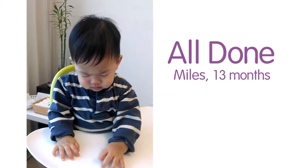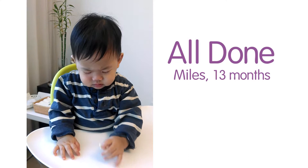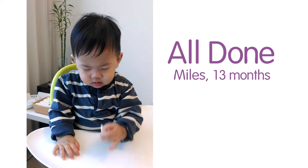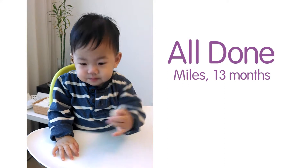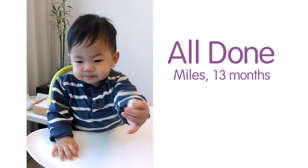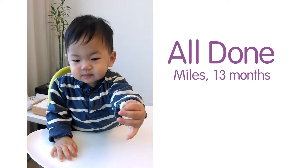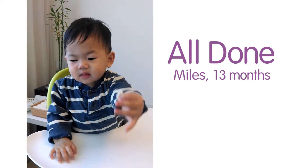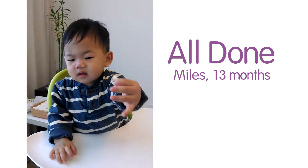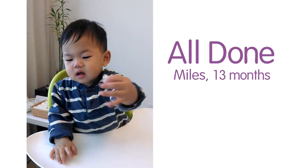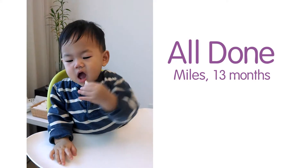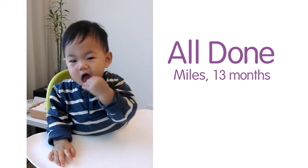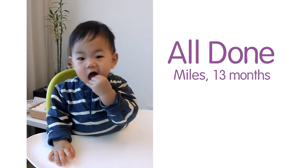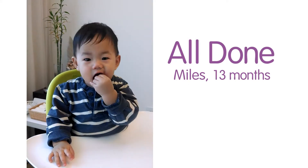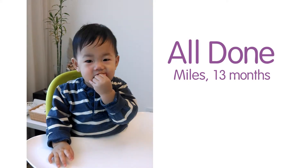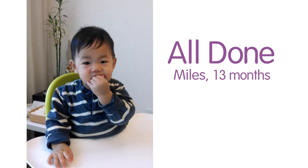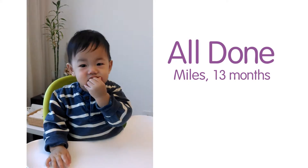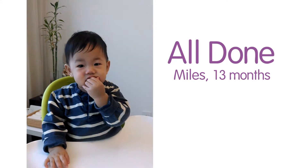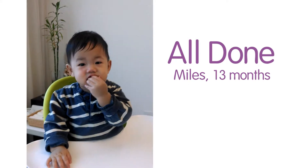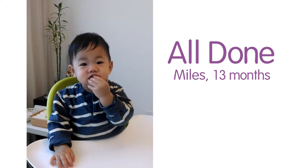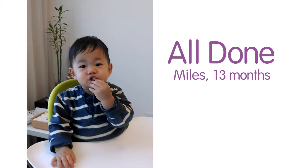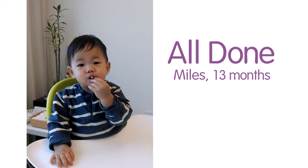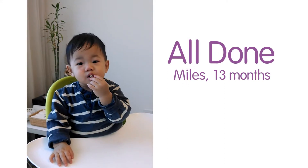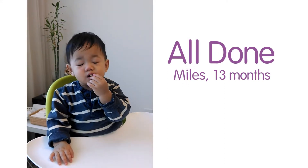没有了，又有吃，没有了。